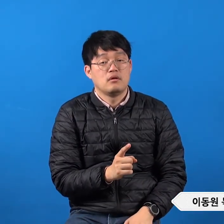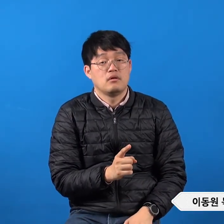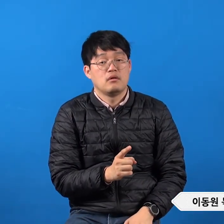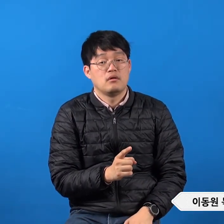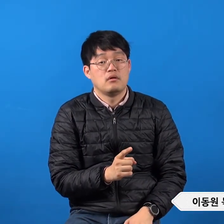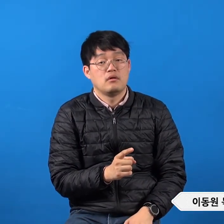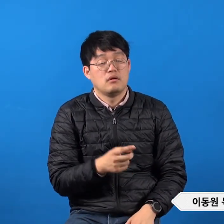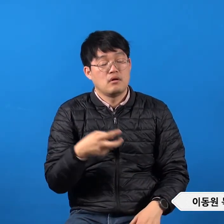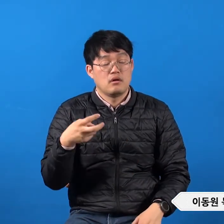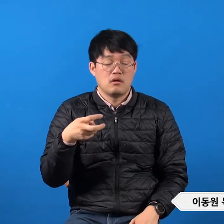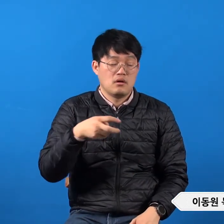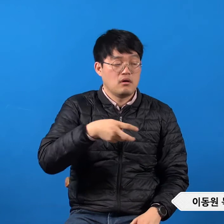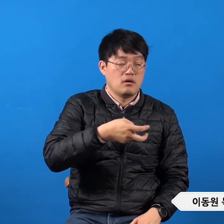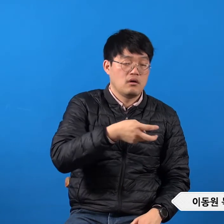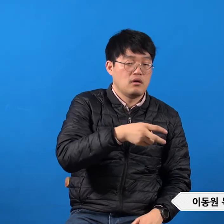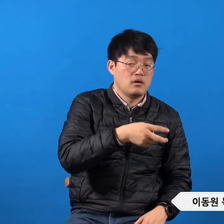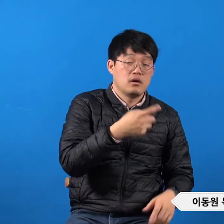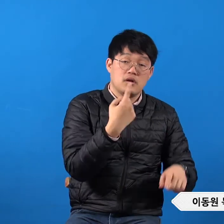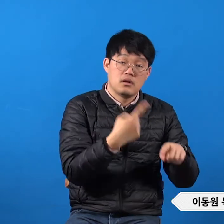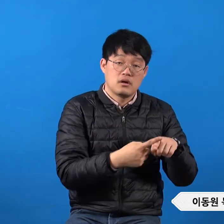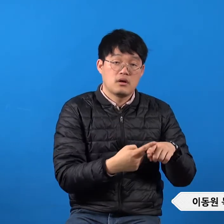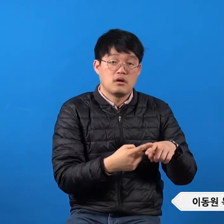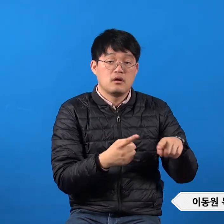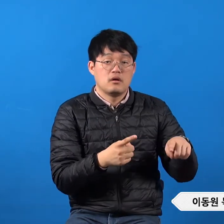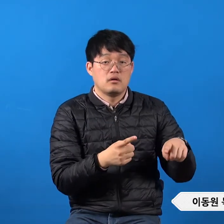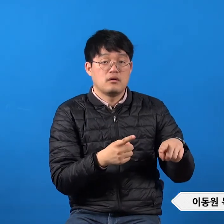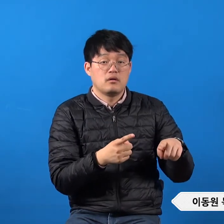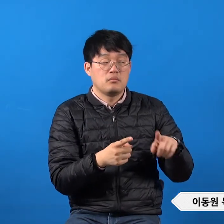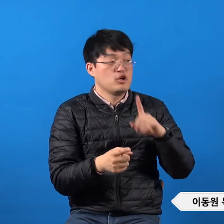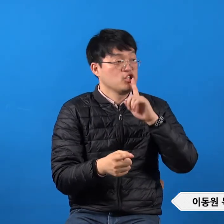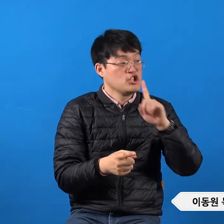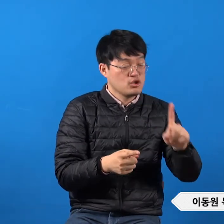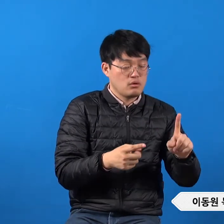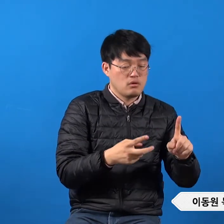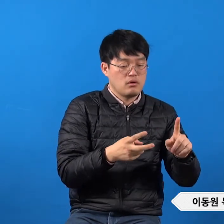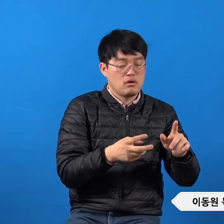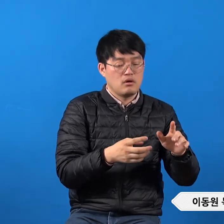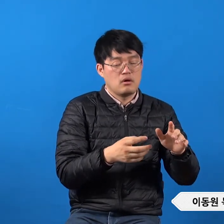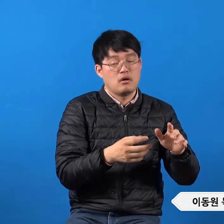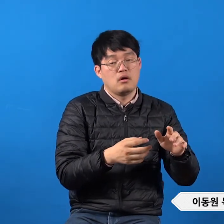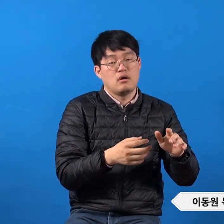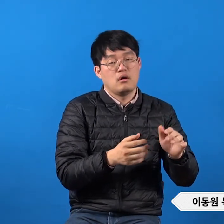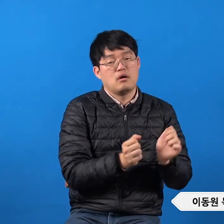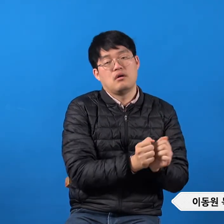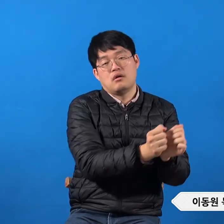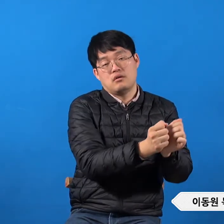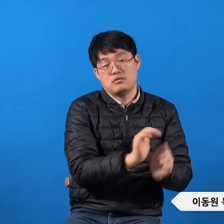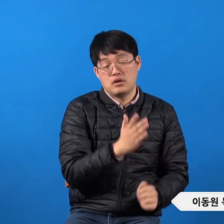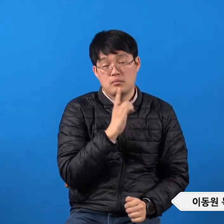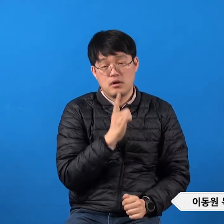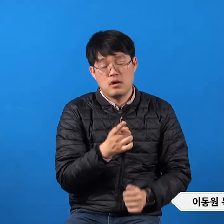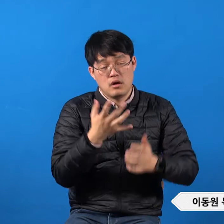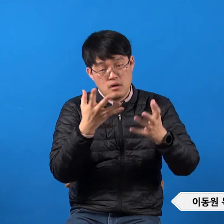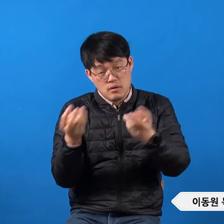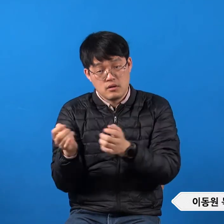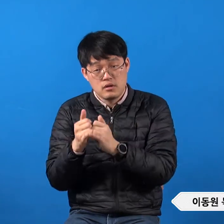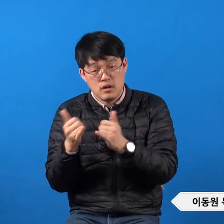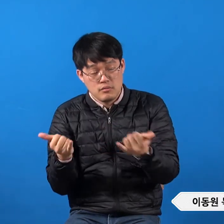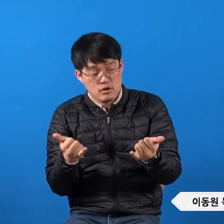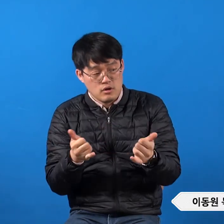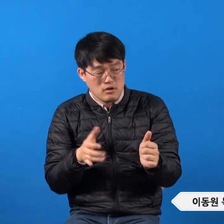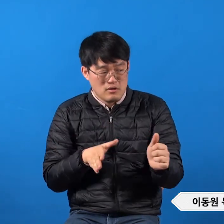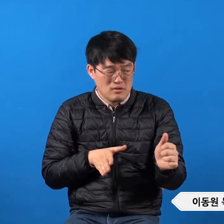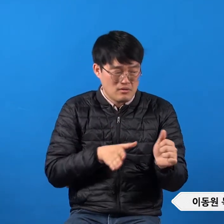상당한 거리를 고속도로에 운전하다가 그 다음에 신고로 붙잡혔다고 그러죠. 네. 이게 수많은